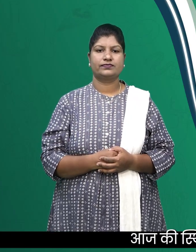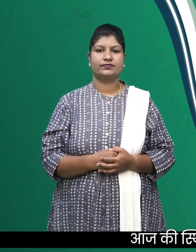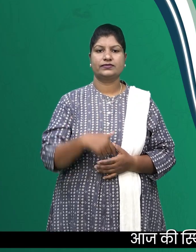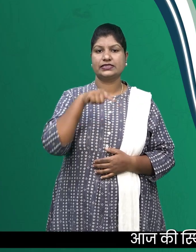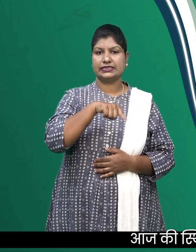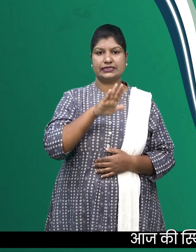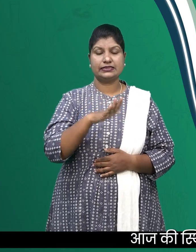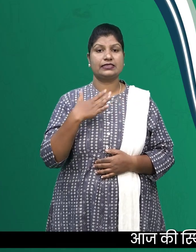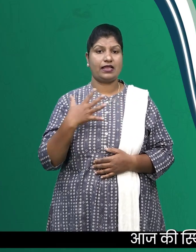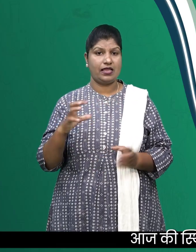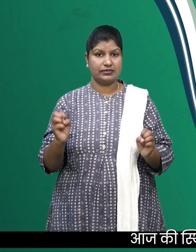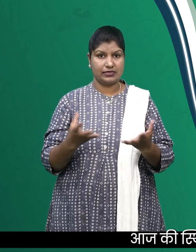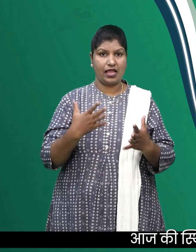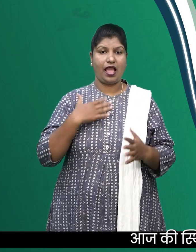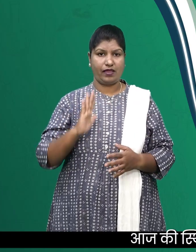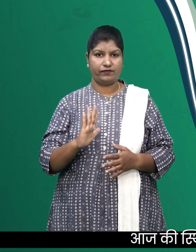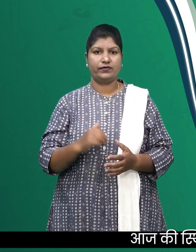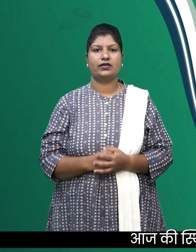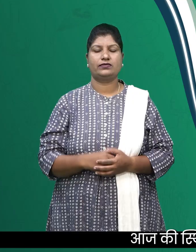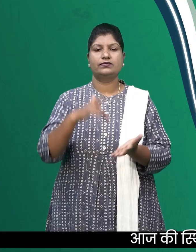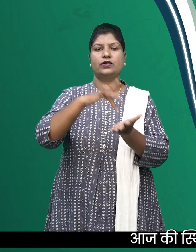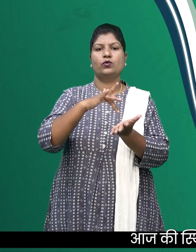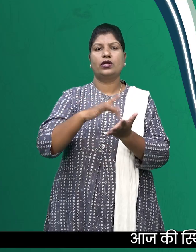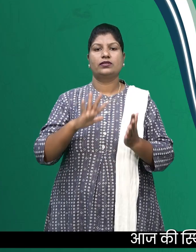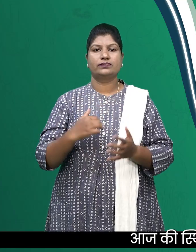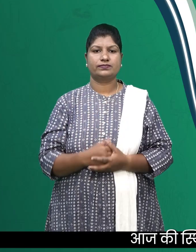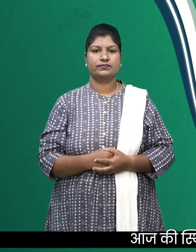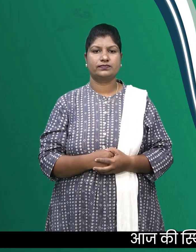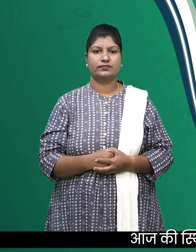आज की स्थितियों से मौलिक रूप से भिन्न थे।